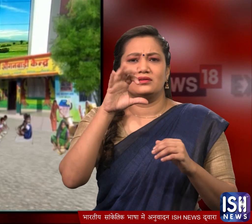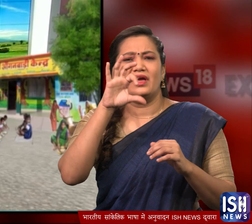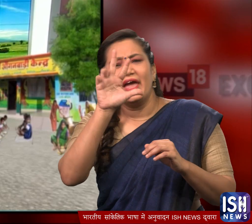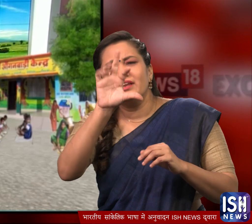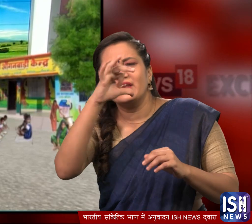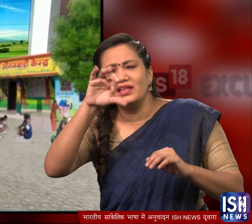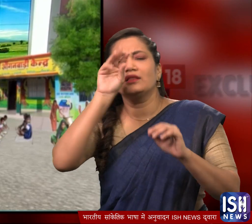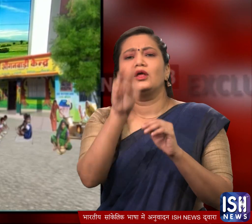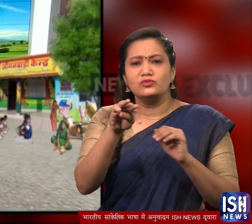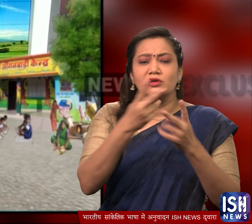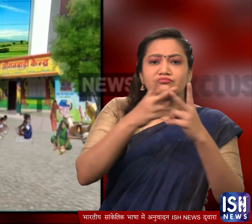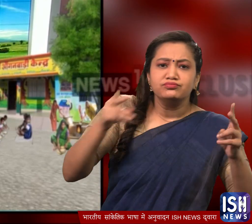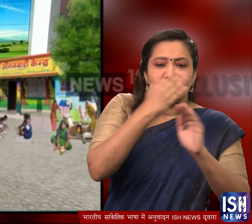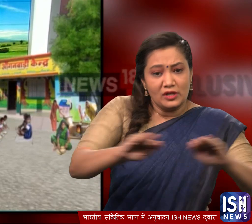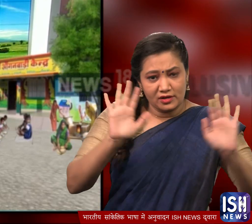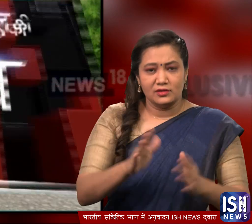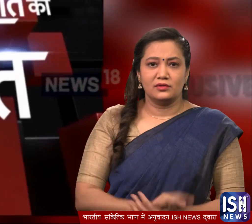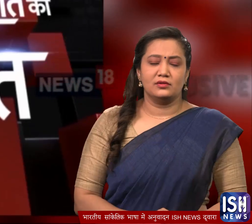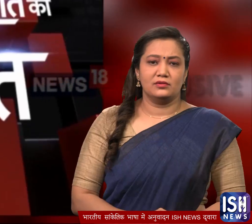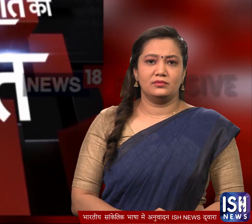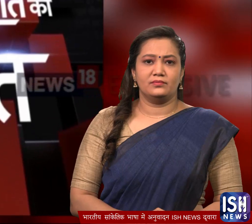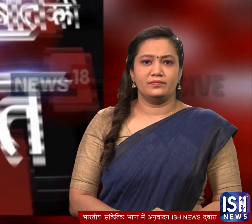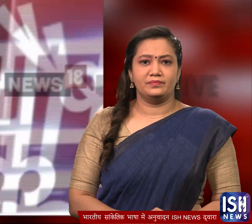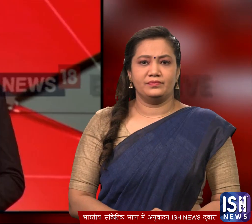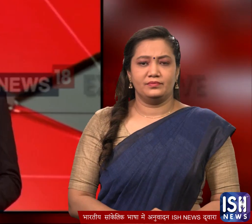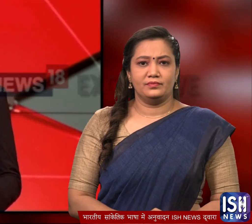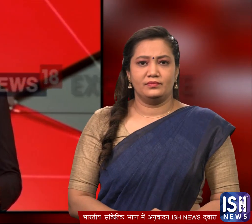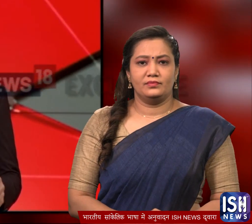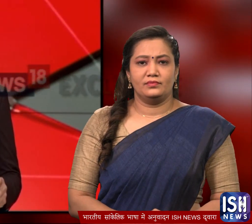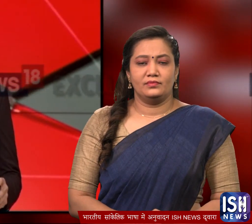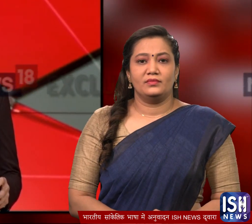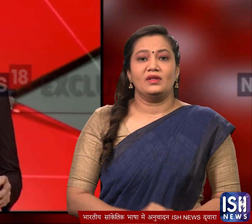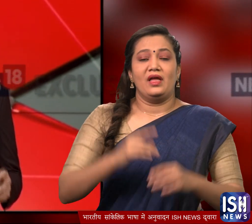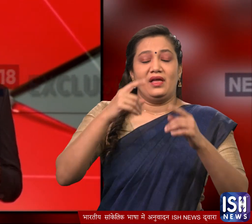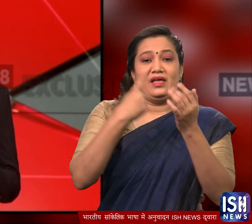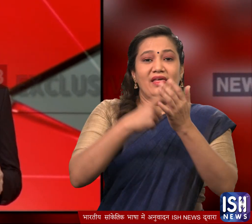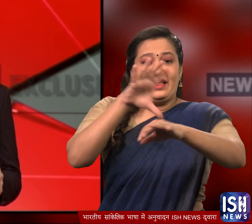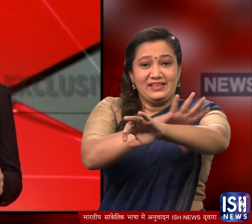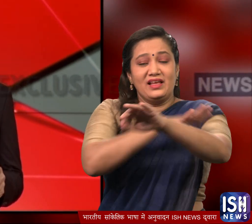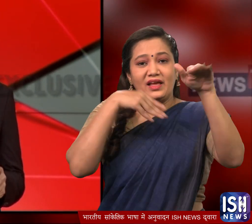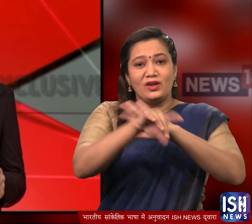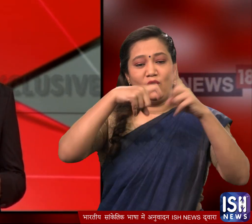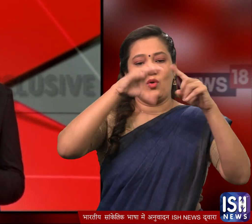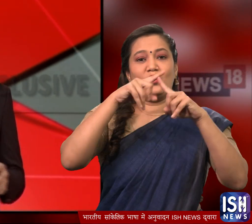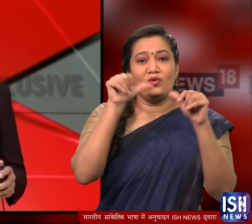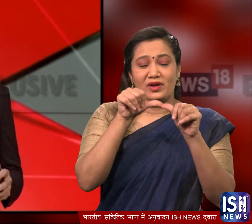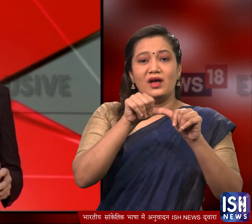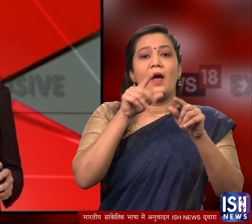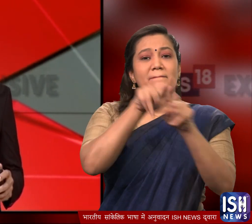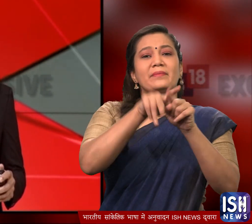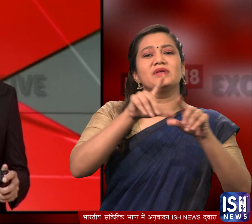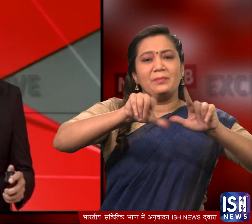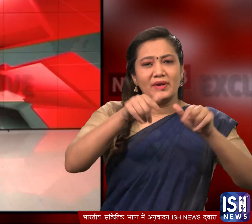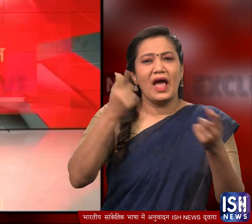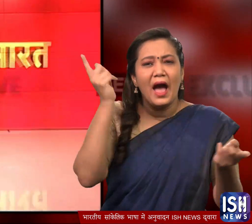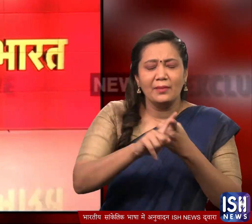बच्चों को सरकार की इस नई योजना से फायदा मिलने की उम्मीद है। राजस्थान के कोटा में नगर निगम की बैठक के दौरान चौंकाने वाली तस्वीर